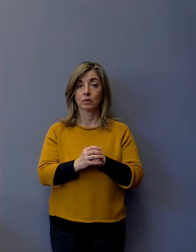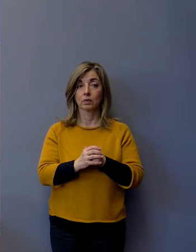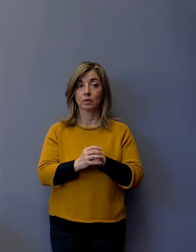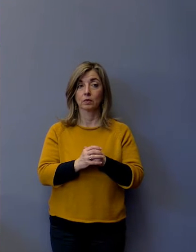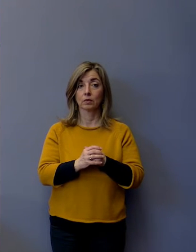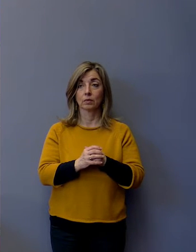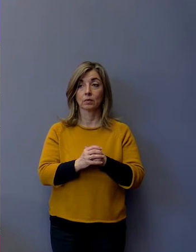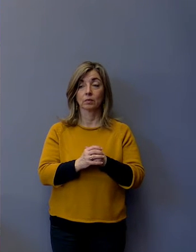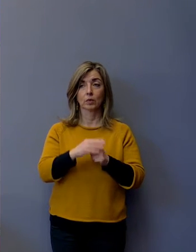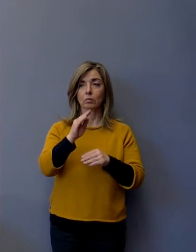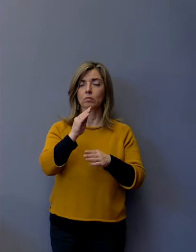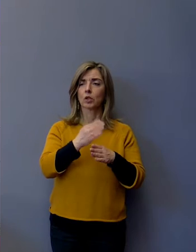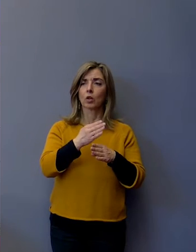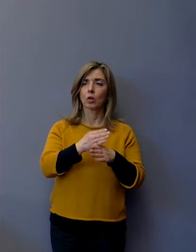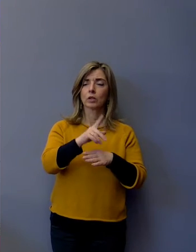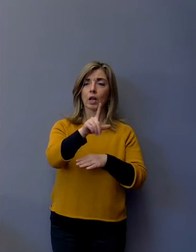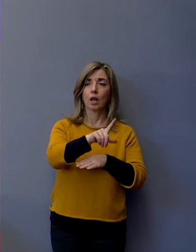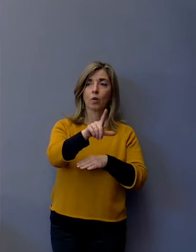consigliera laura